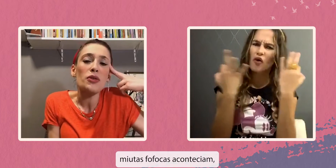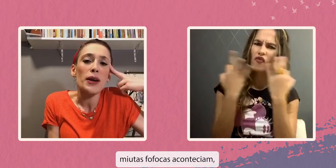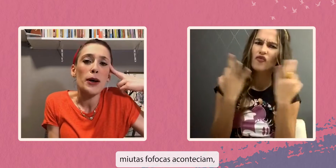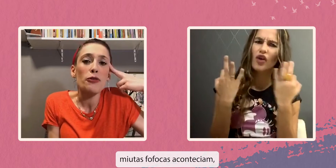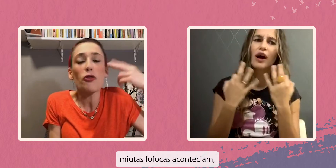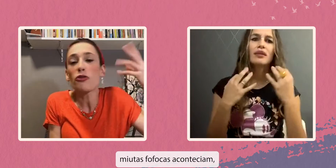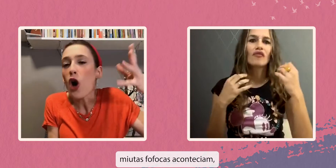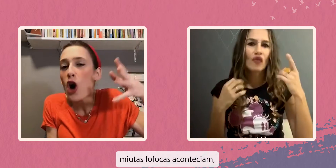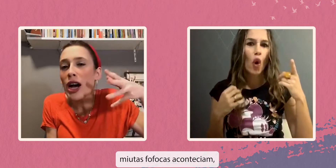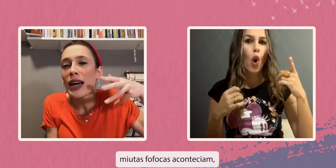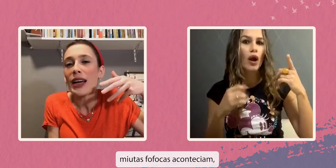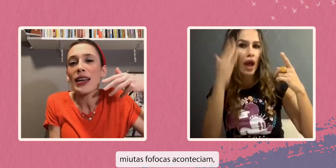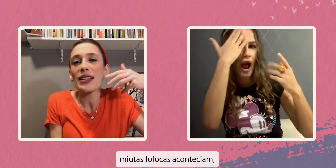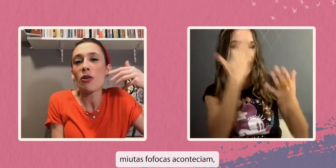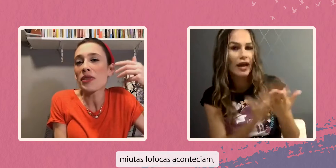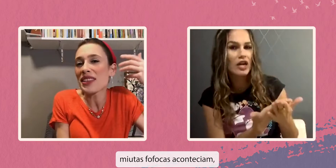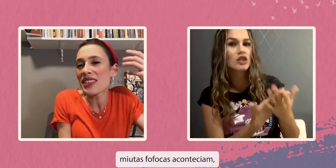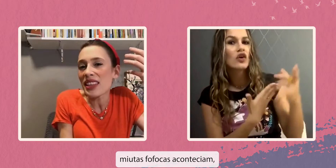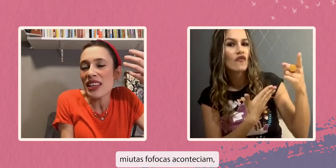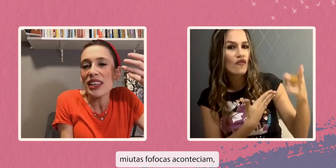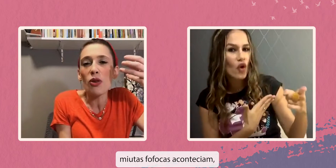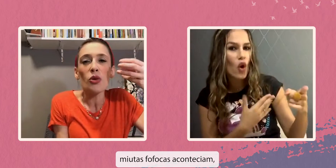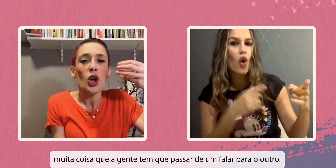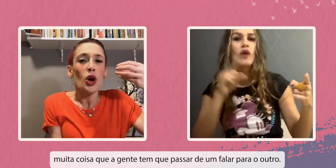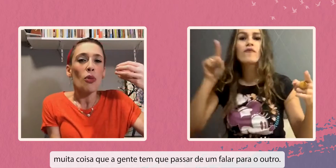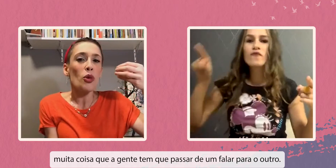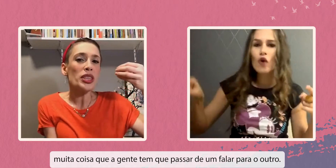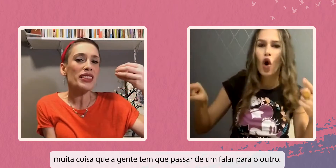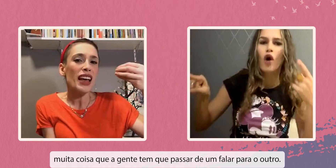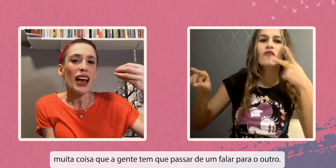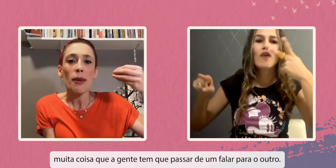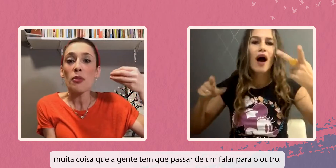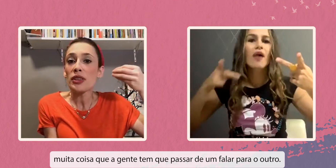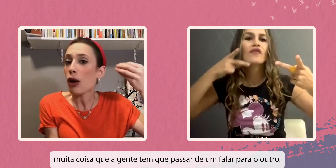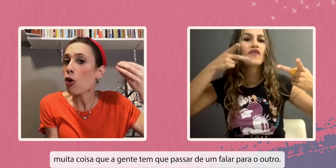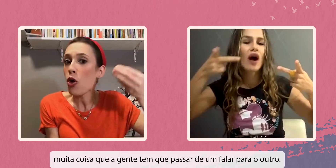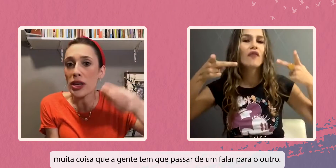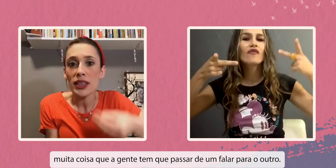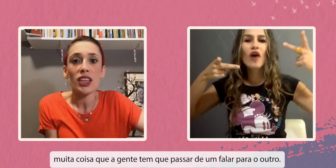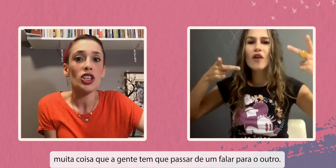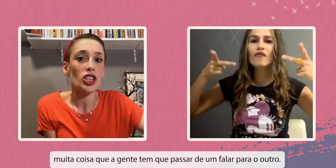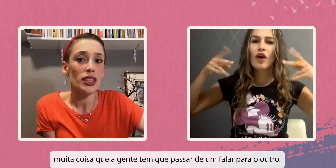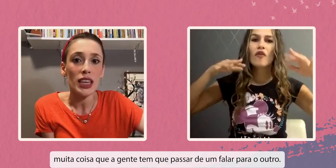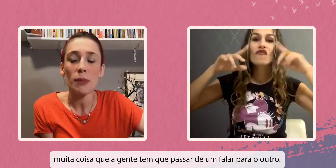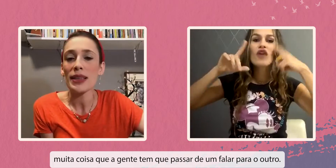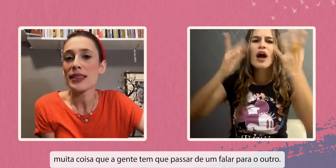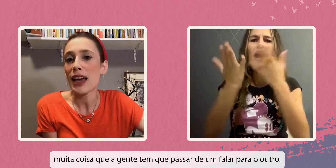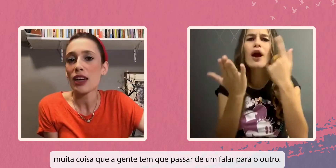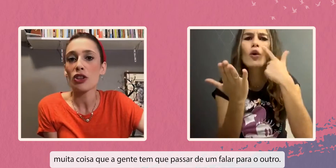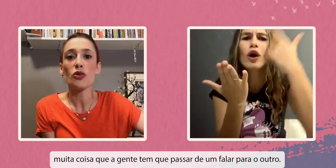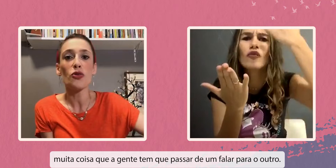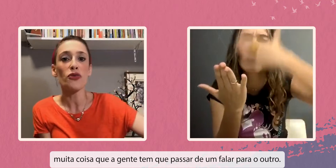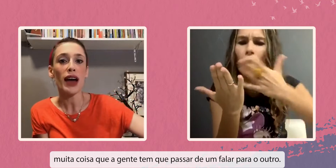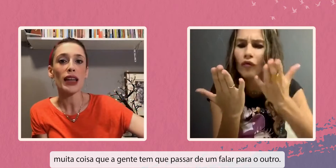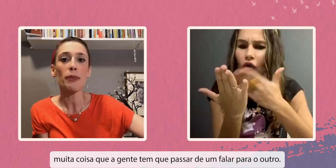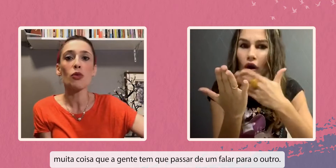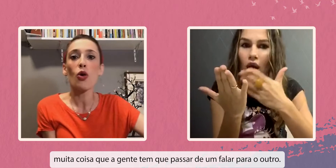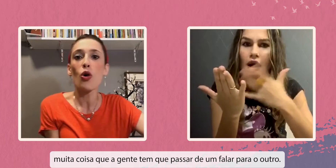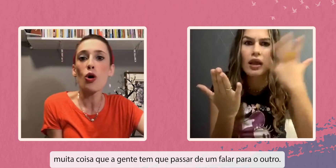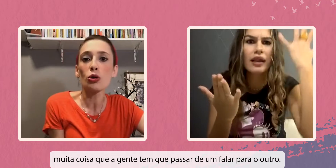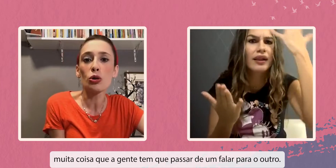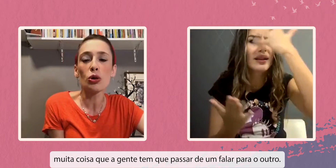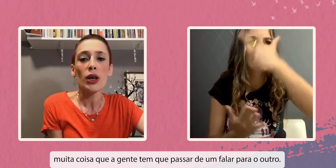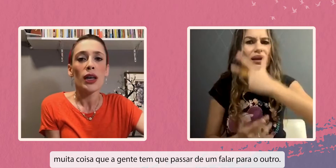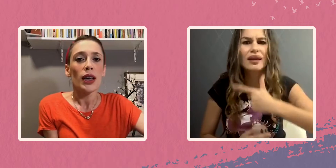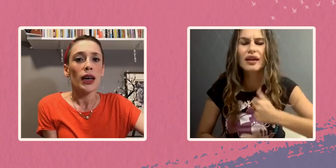muitas fofocas aconteciam, muita coisa que a gente tem que passar de um fala para